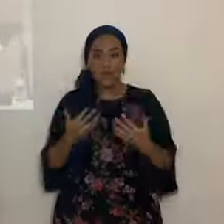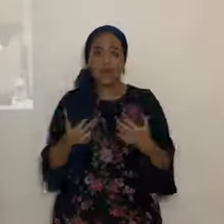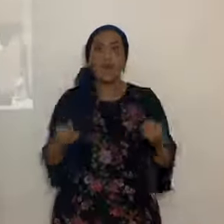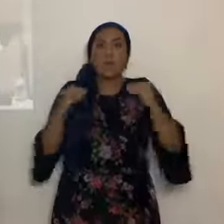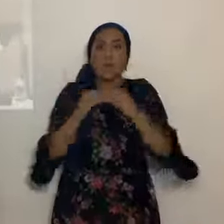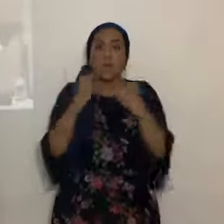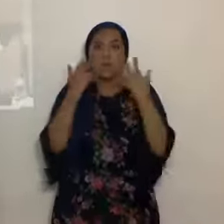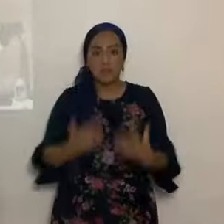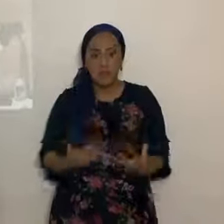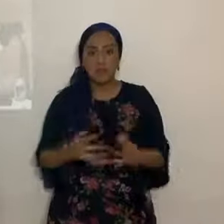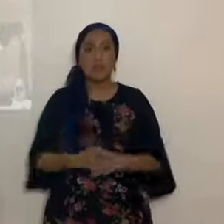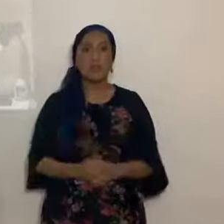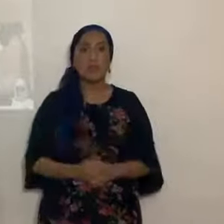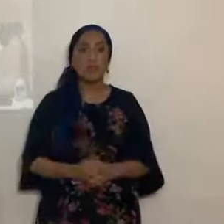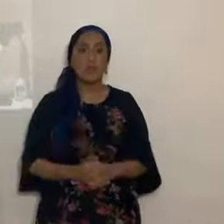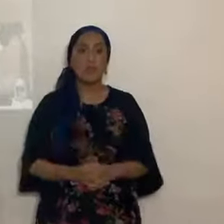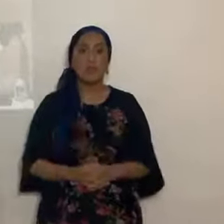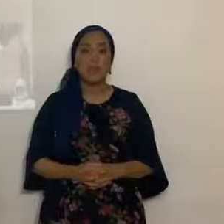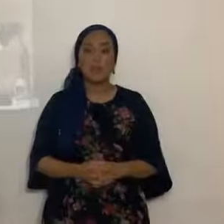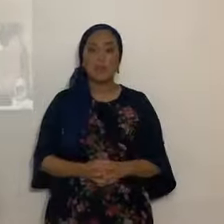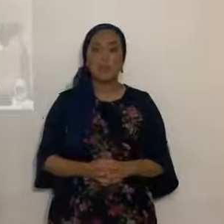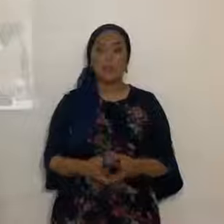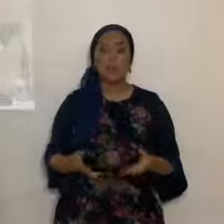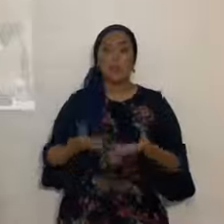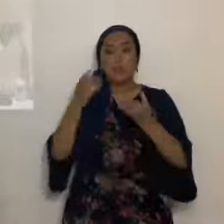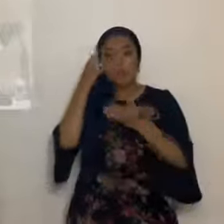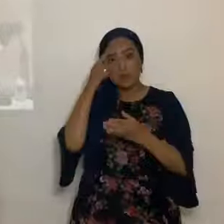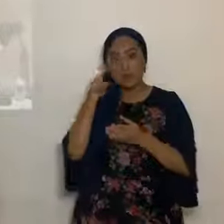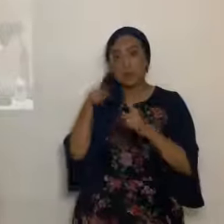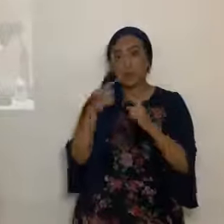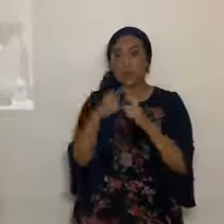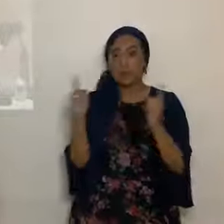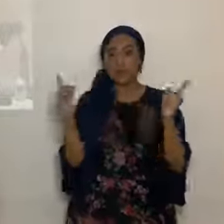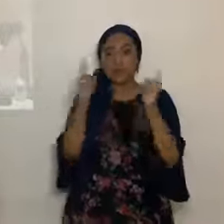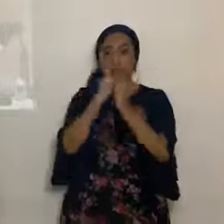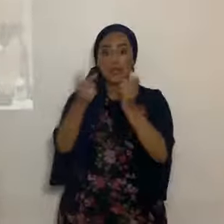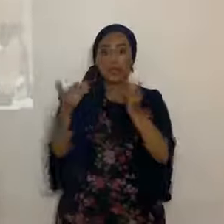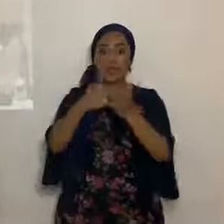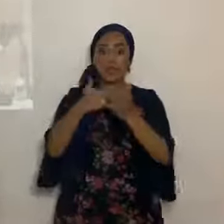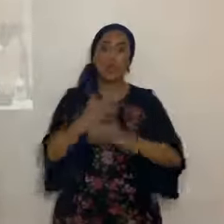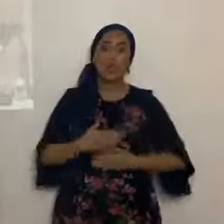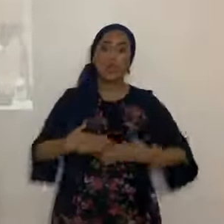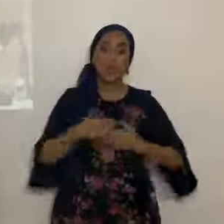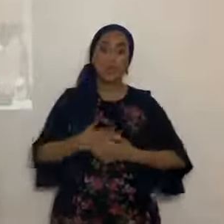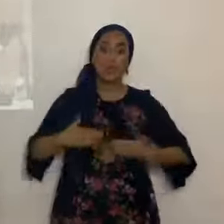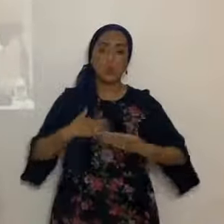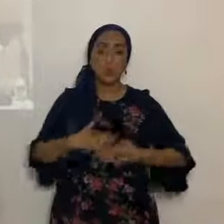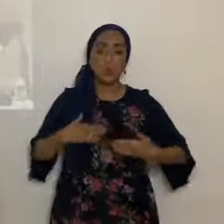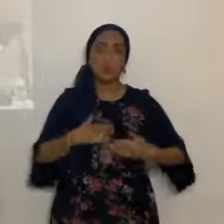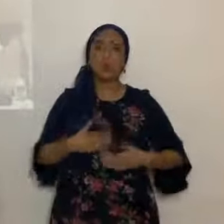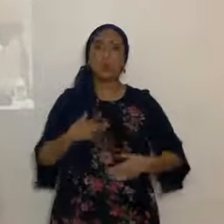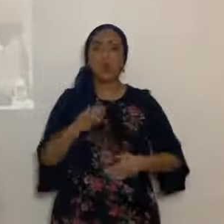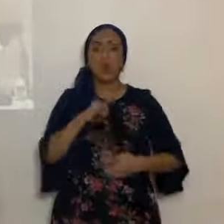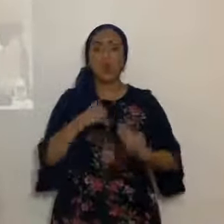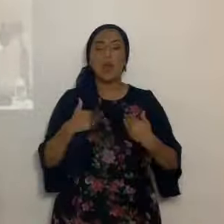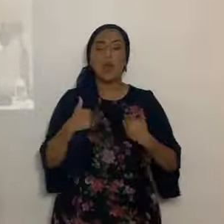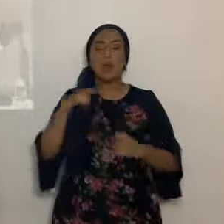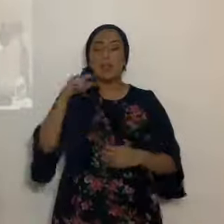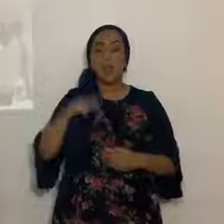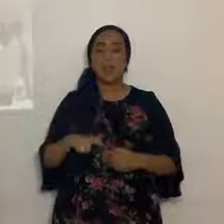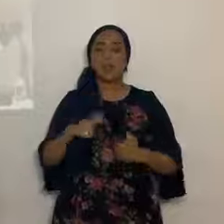tristeza. Así que le envío con mayor solicitud para que al verle de nuevo os gocéis y yo esté con menos